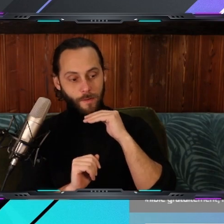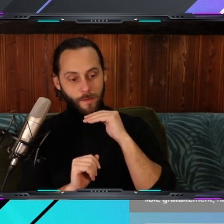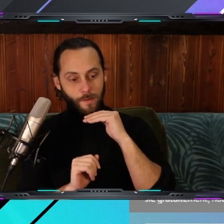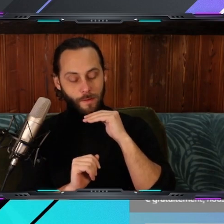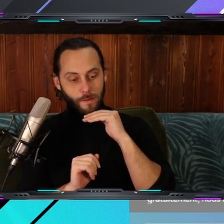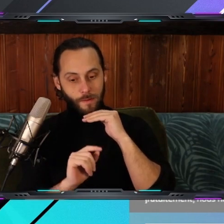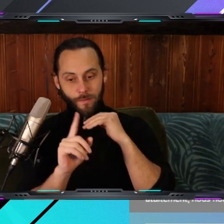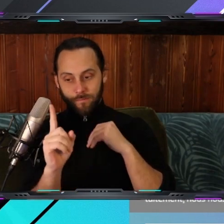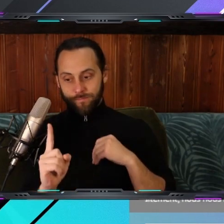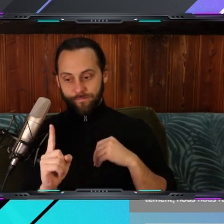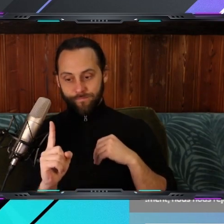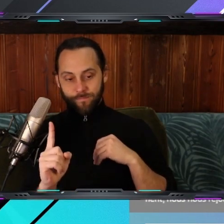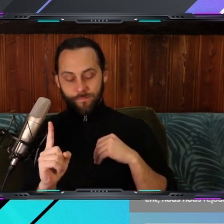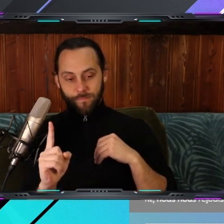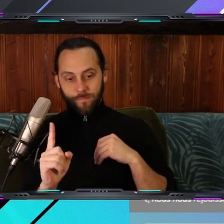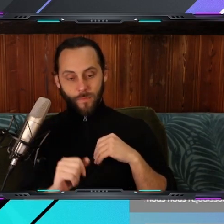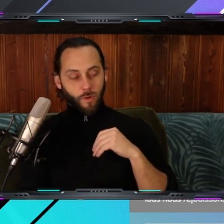Papa...